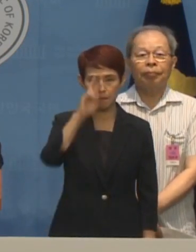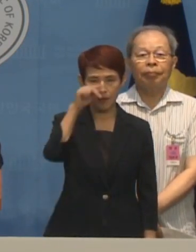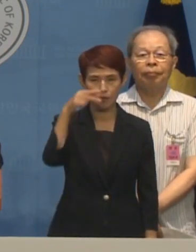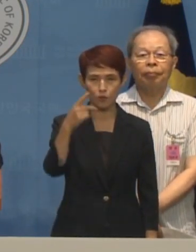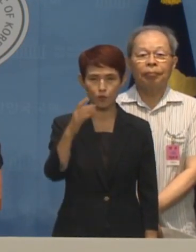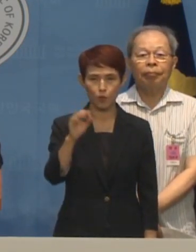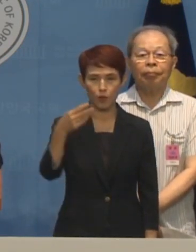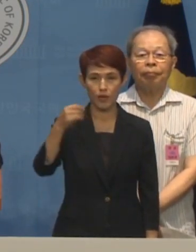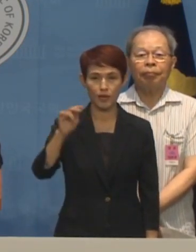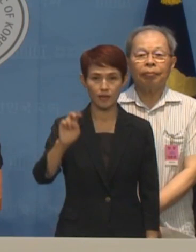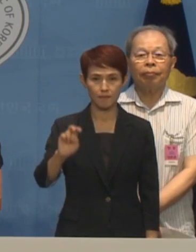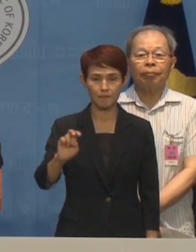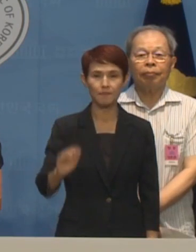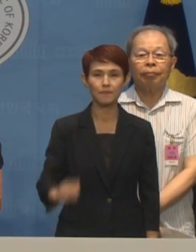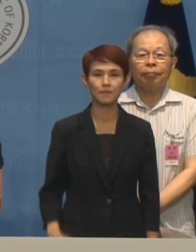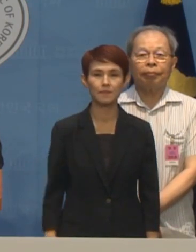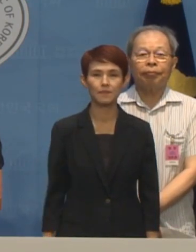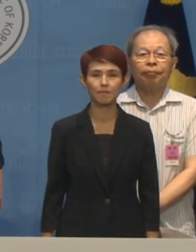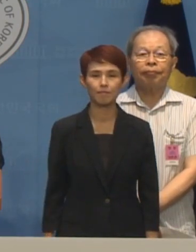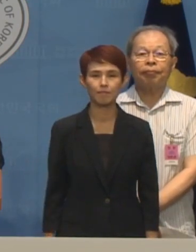박동민 선생님 오셨습니다.